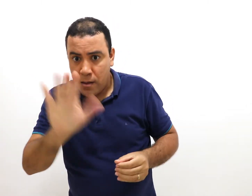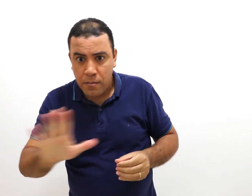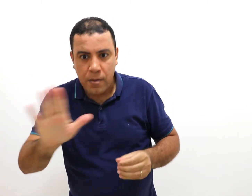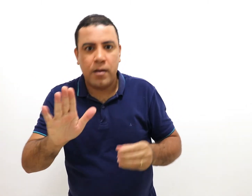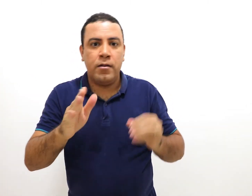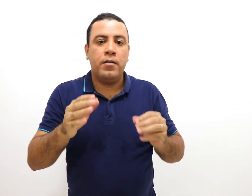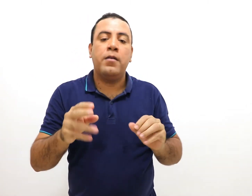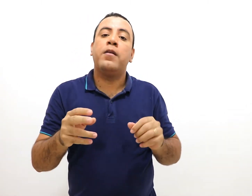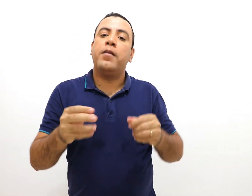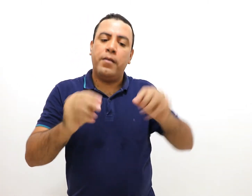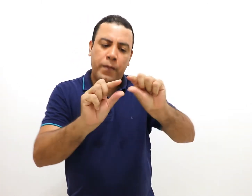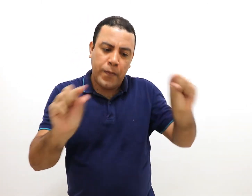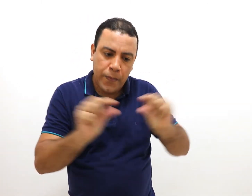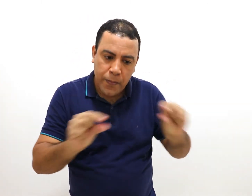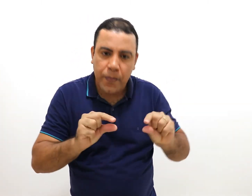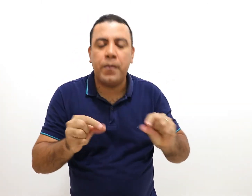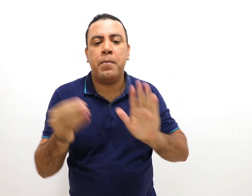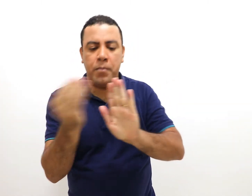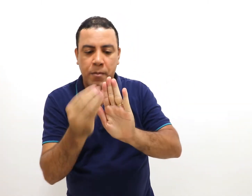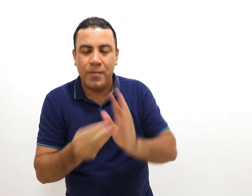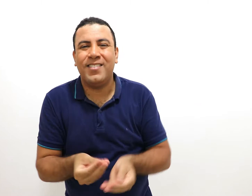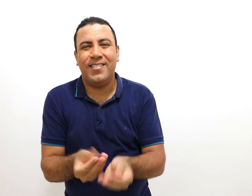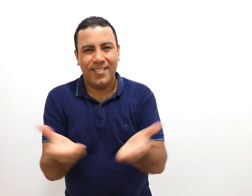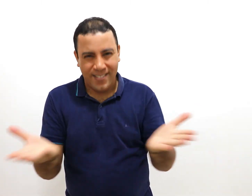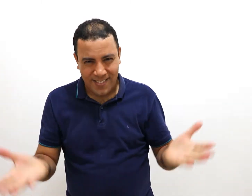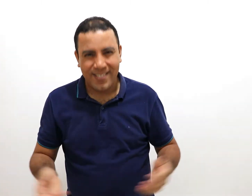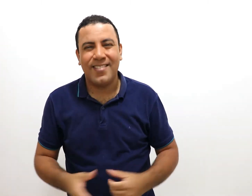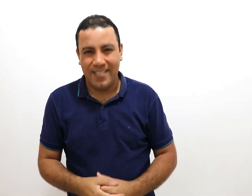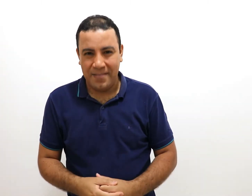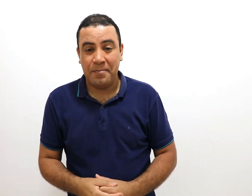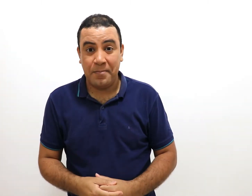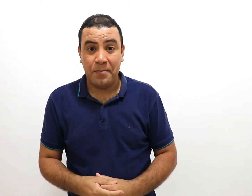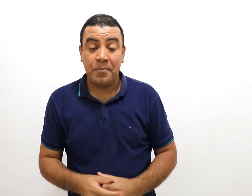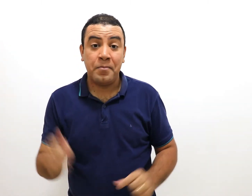Para os autores Silva, Souza e Cipriano,